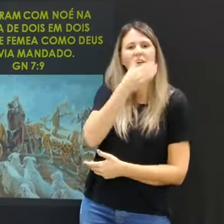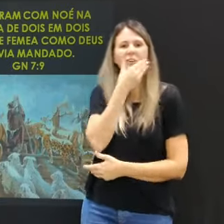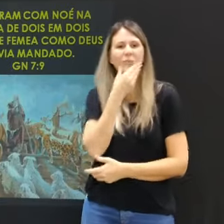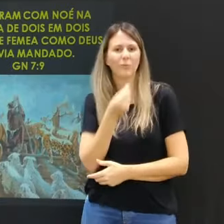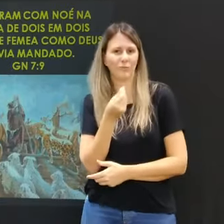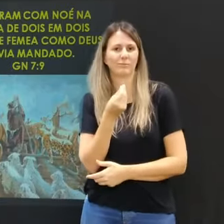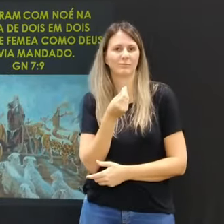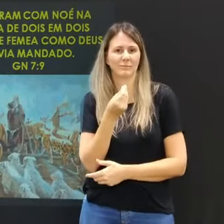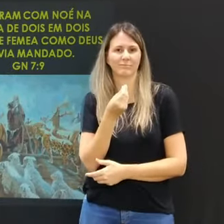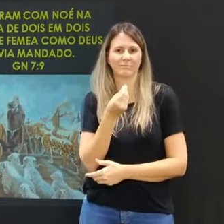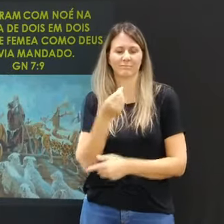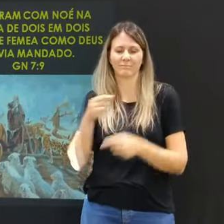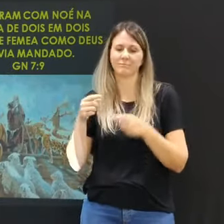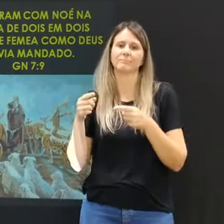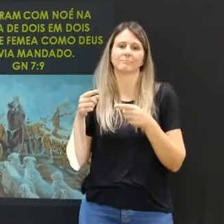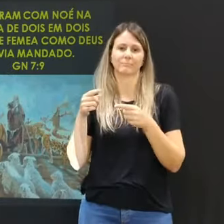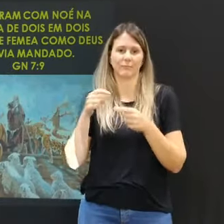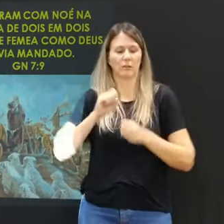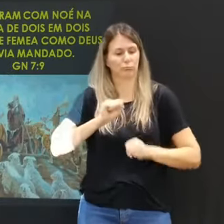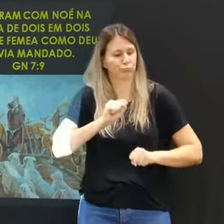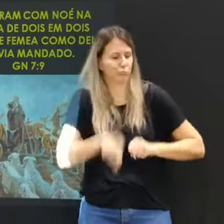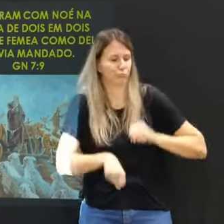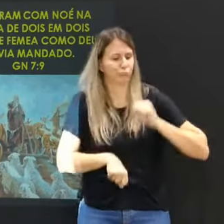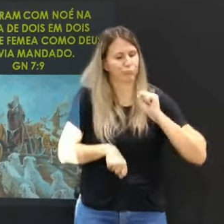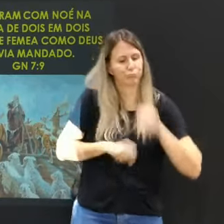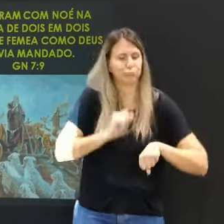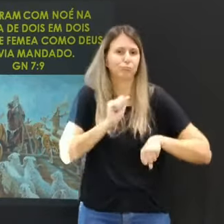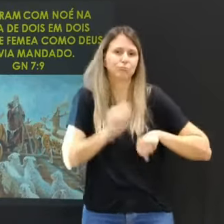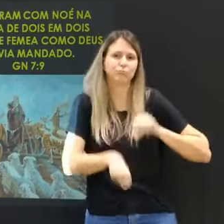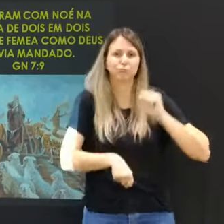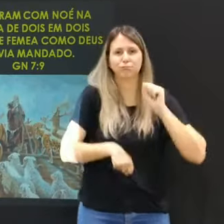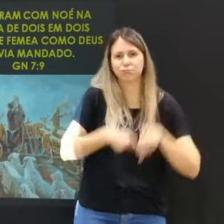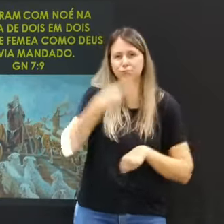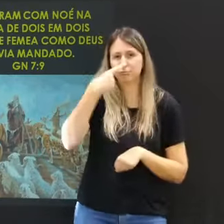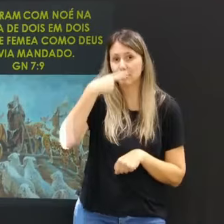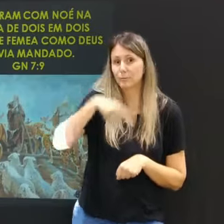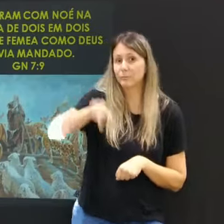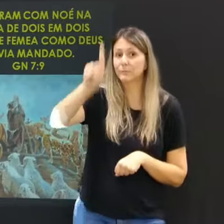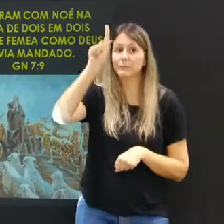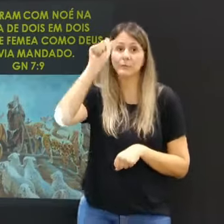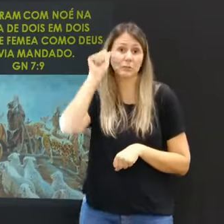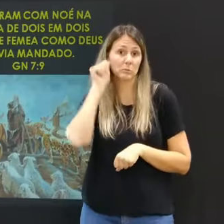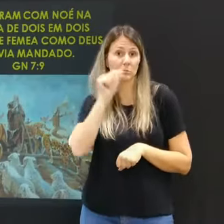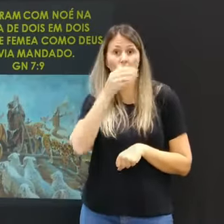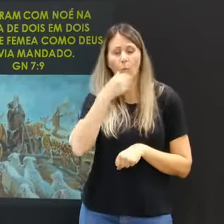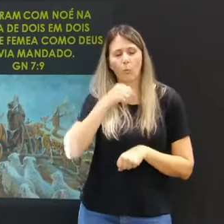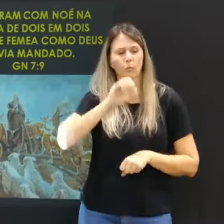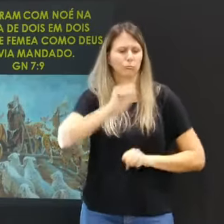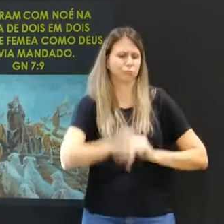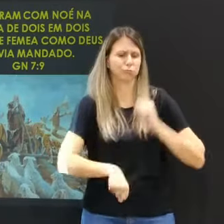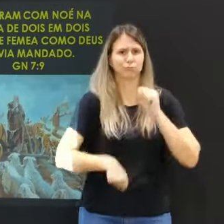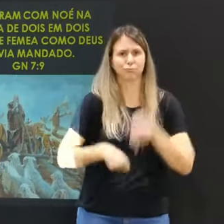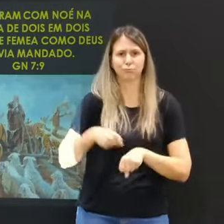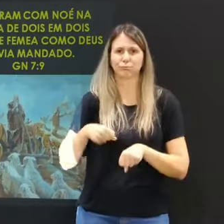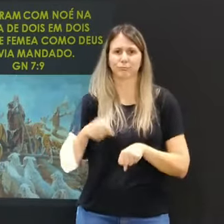um casal, daí o que aconteceu? A palavra diz que vieram os animais, macho e fêmea. Vinha o elefante, a macho e